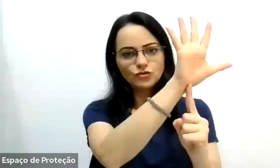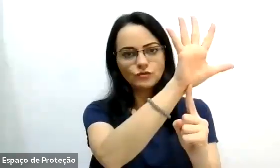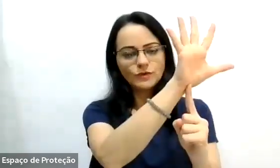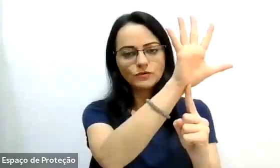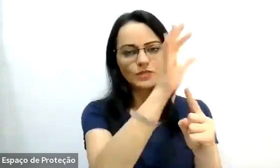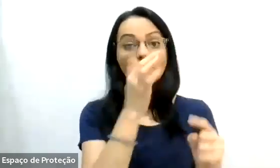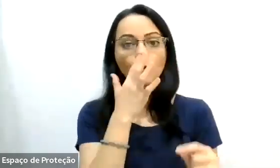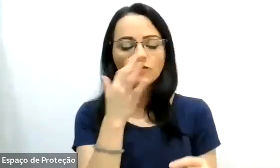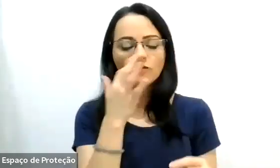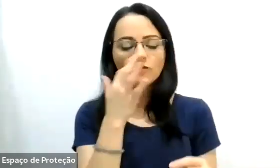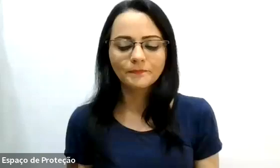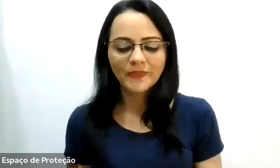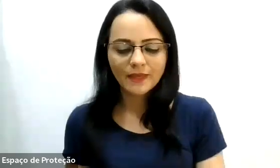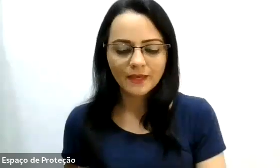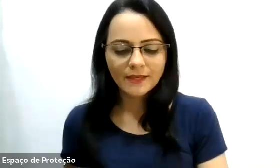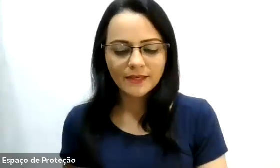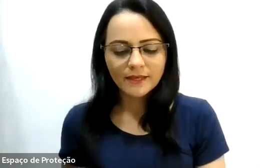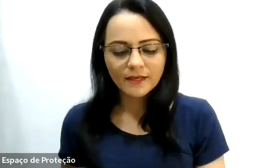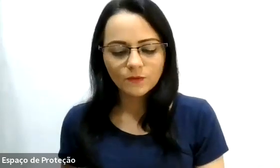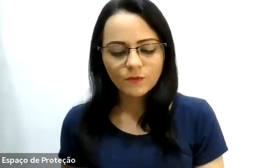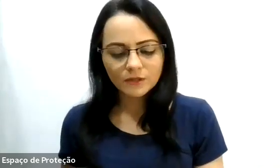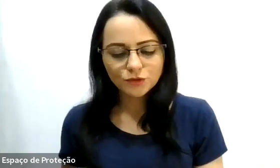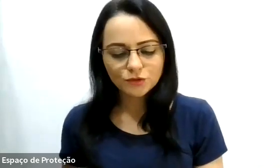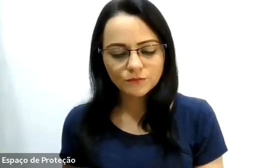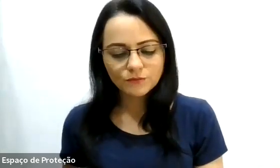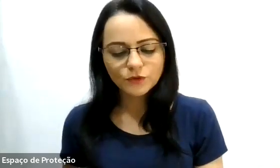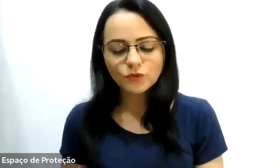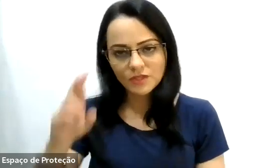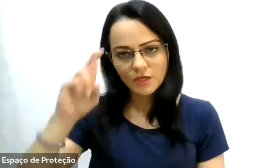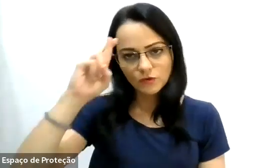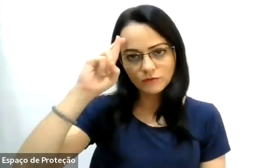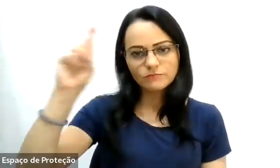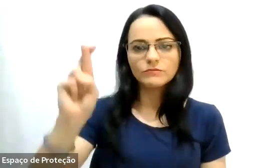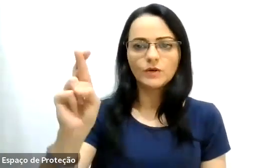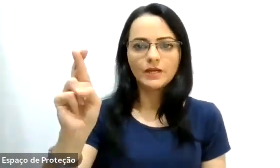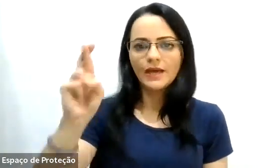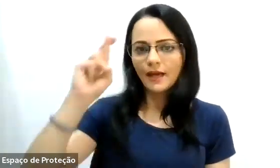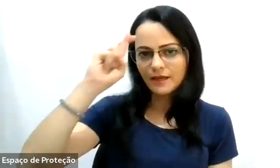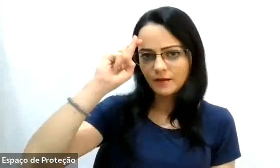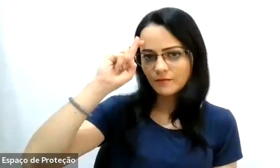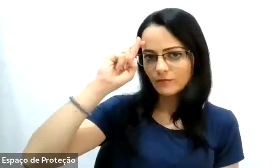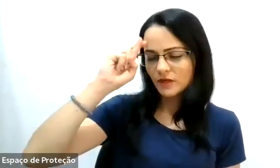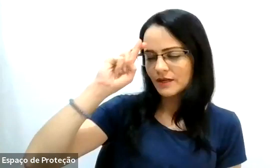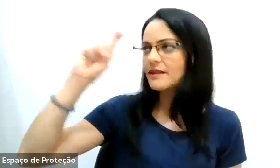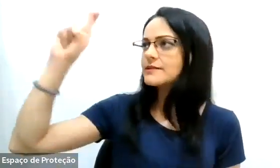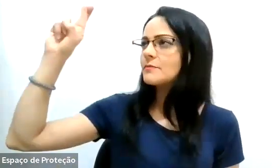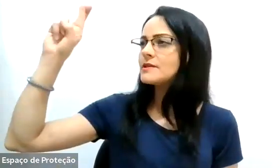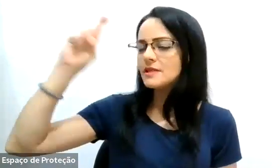Anjo. É o sinal novo, tá? Um anjo do Senhor. Mão em R, toca na testa para cima